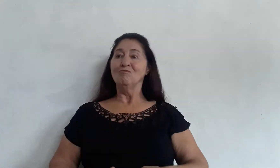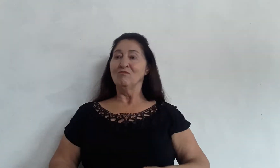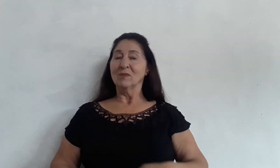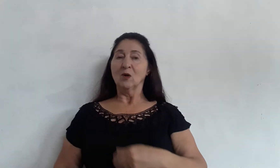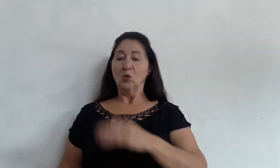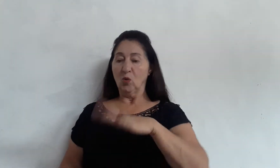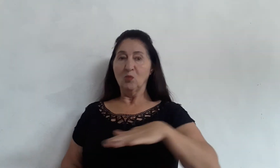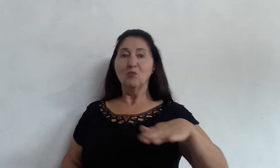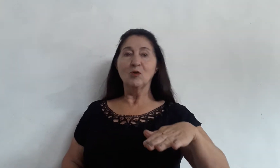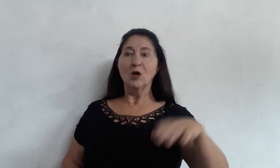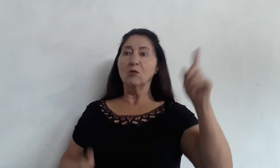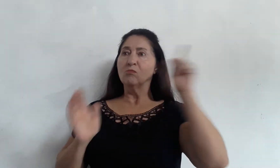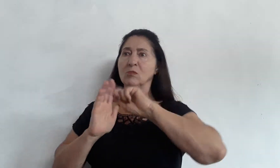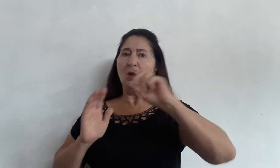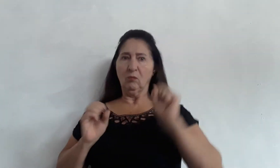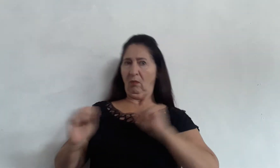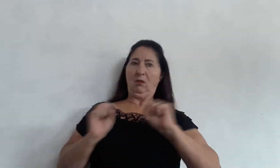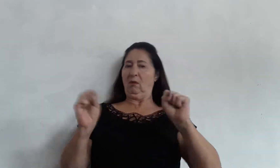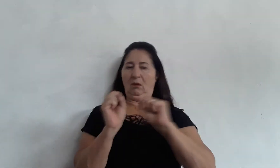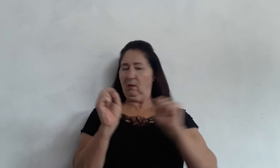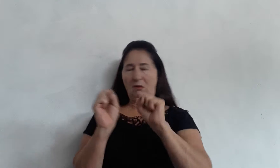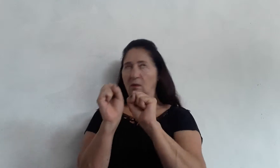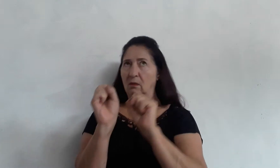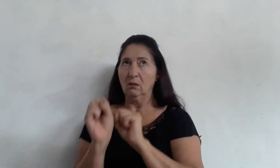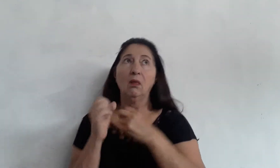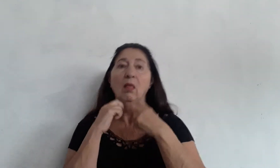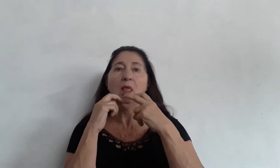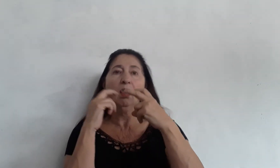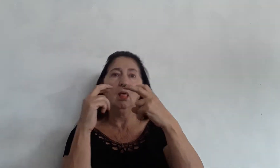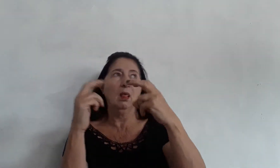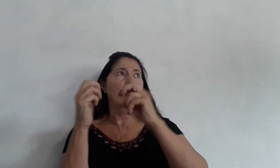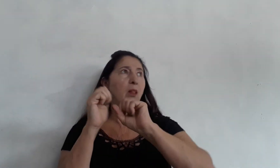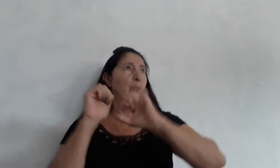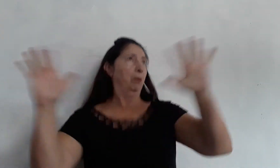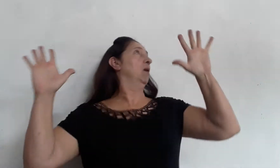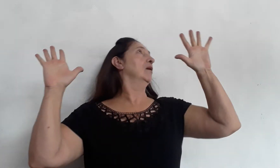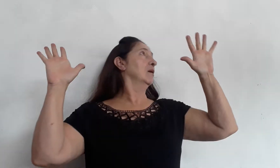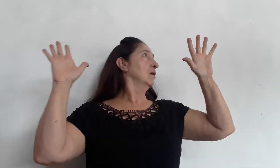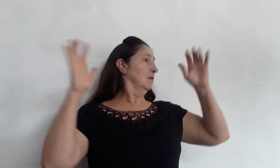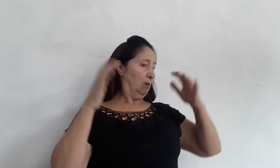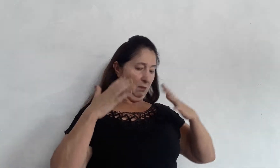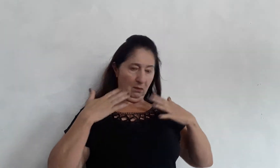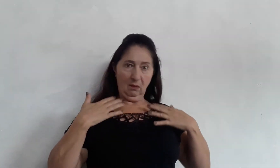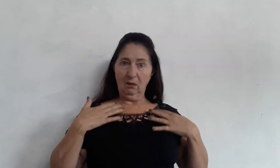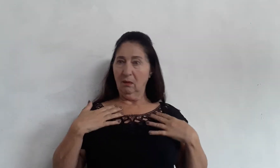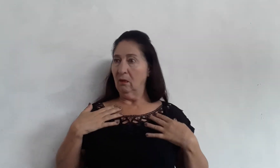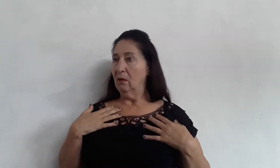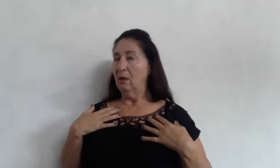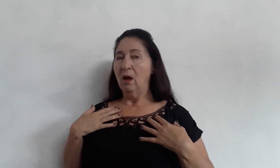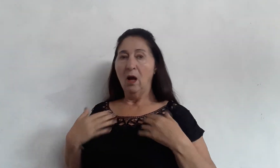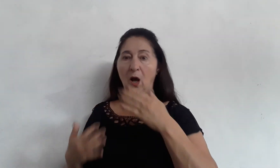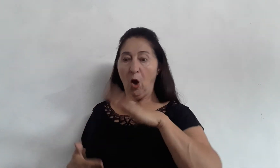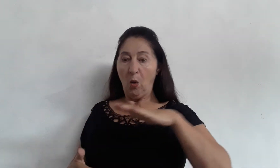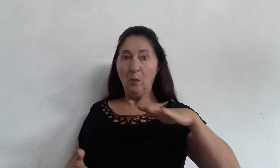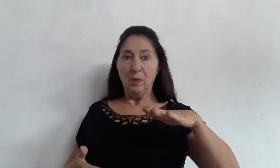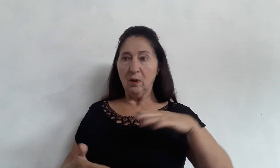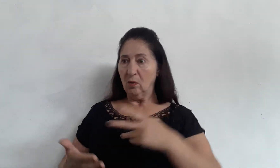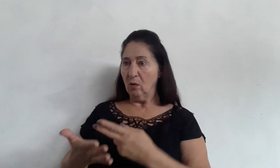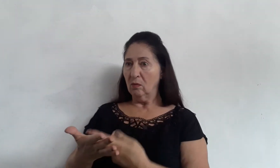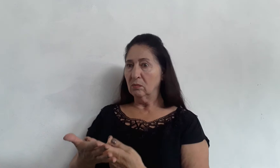menino com violência, deu um grito e saiu. O menino ficou como morto, e por isso todos diziam: "Ele